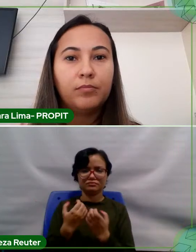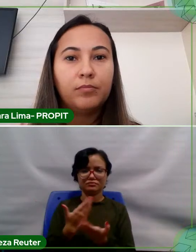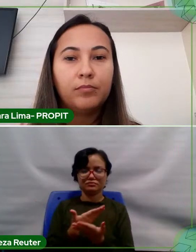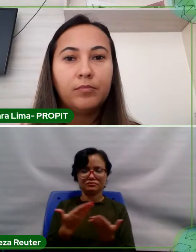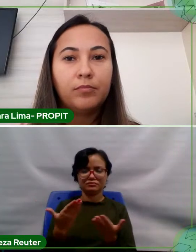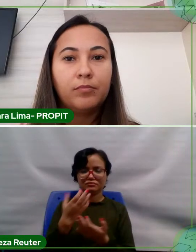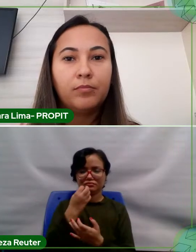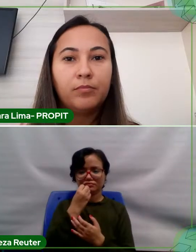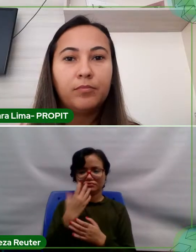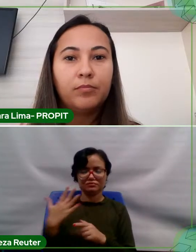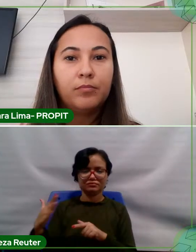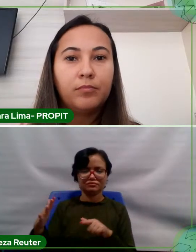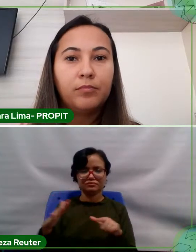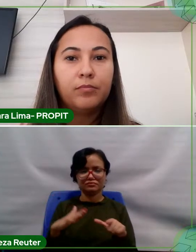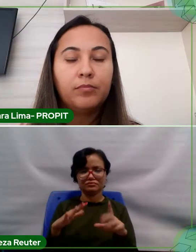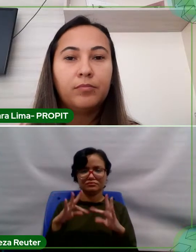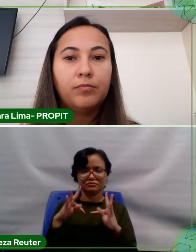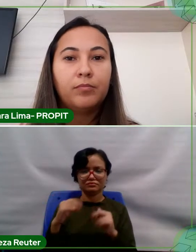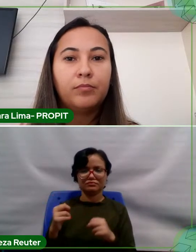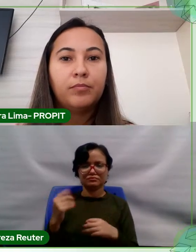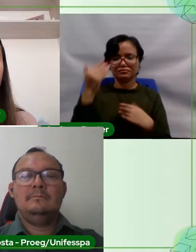semana a todos. Obrigado.